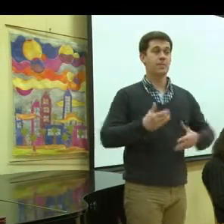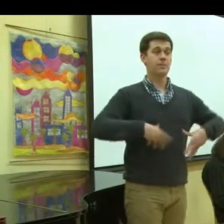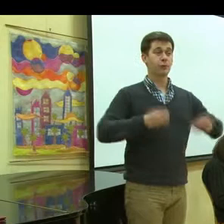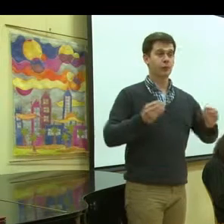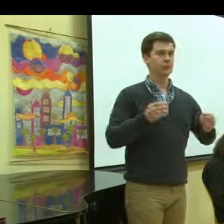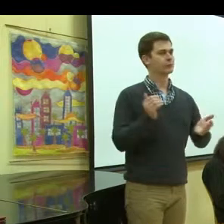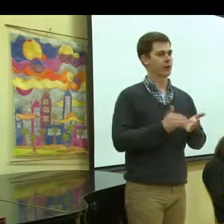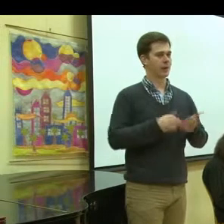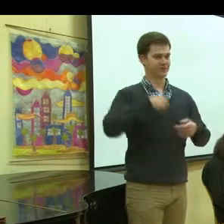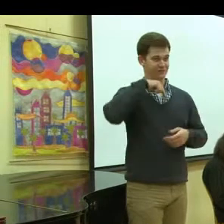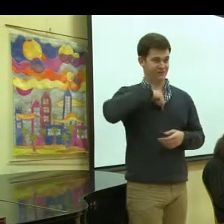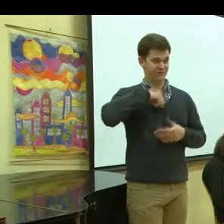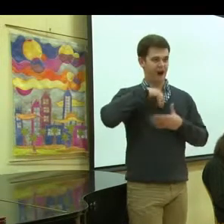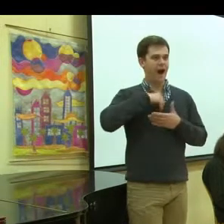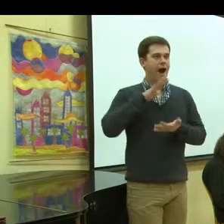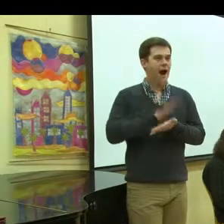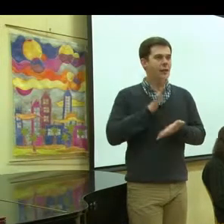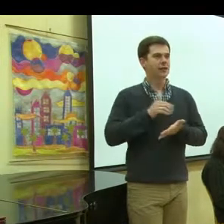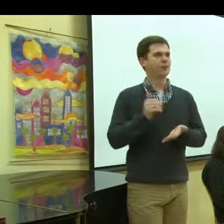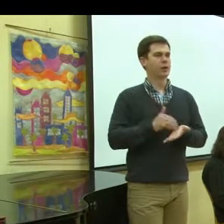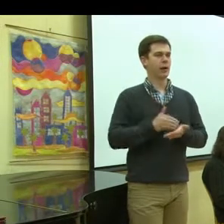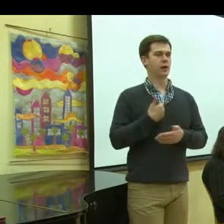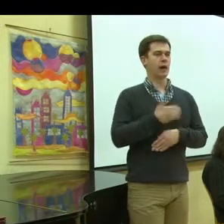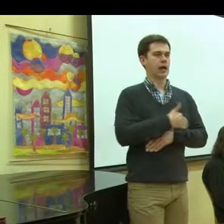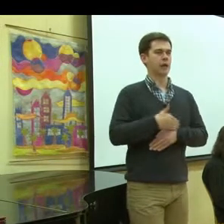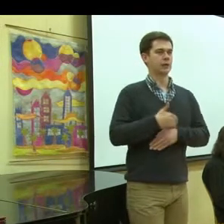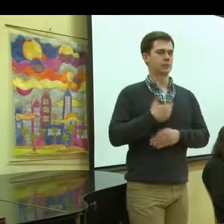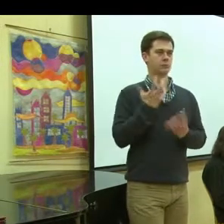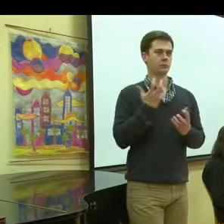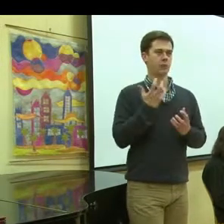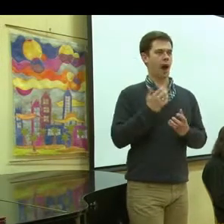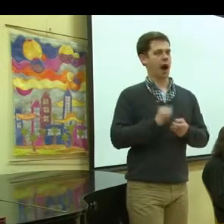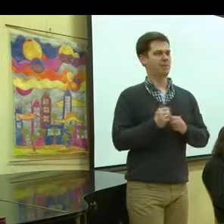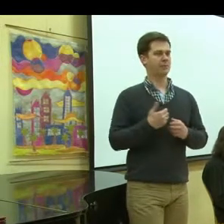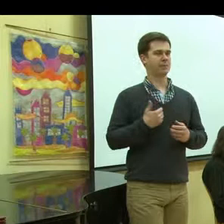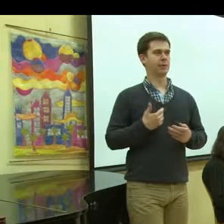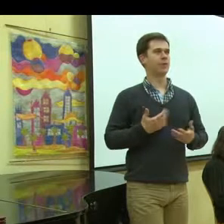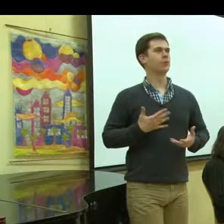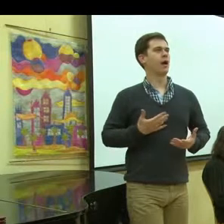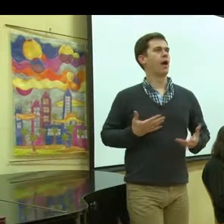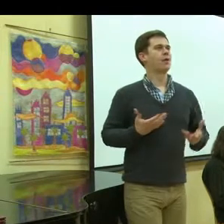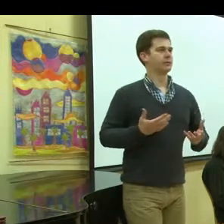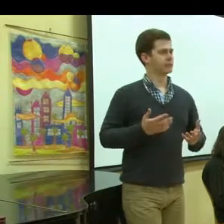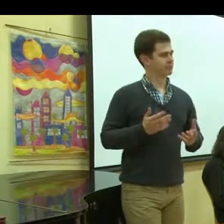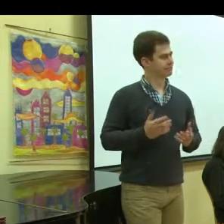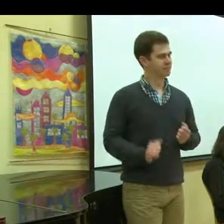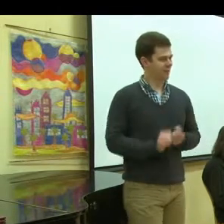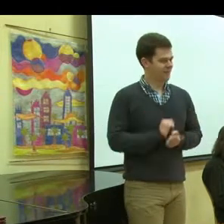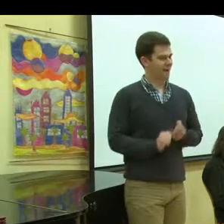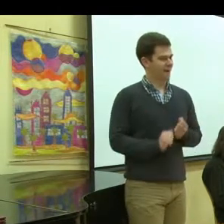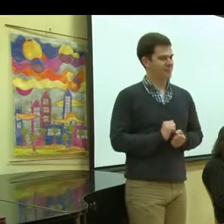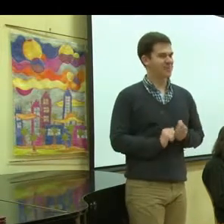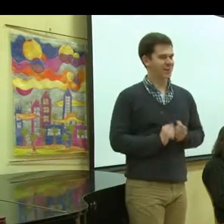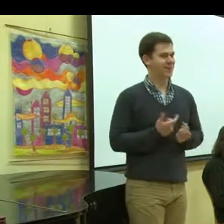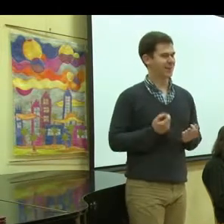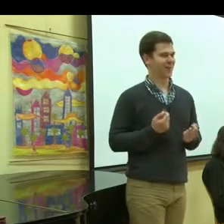trzeba jakby w sobie wiele jakichś takich, nie wiem, granic złamać, tak? I troszeczkę z tymi różnymi oporami gdzieś tam powalczyć. Jak jestem tak szacuję, że nie